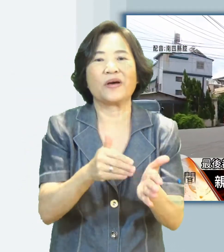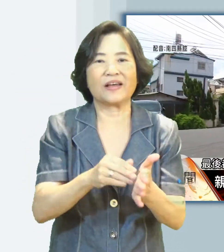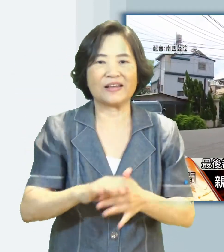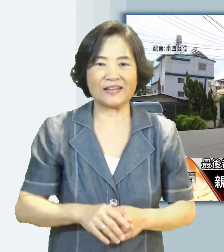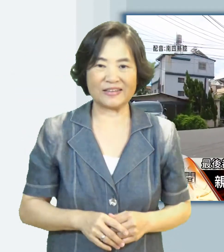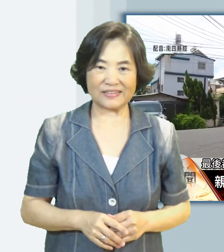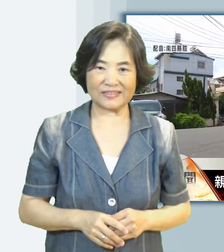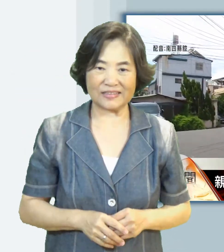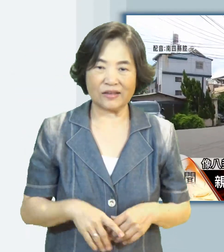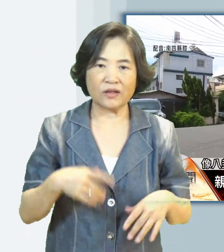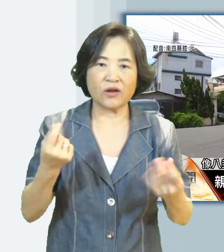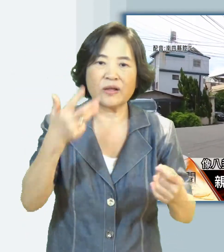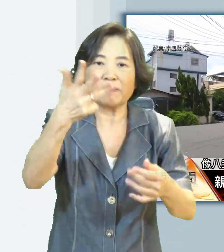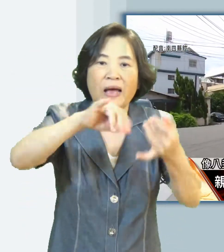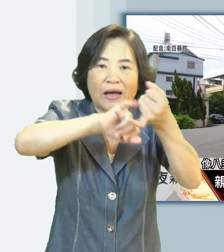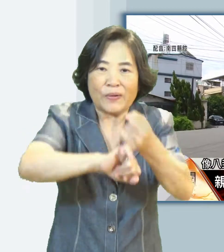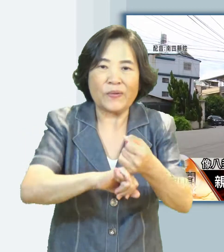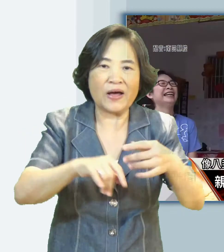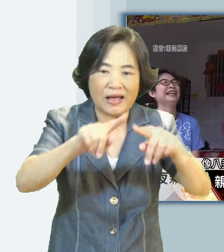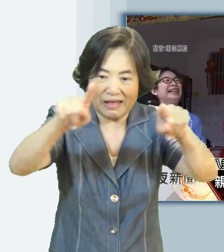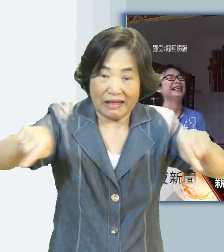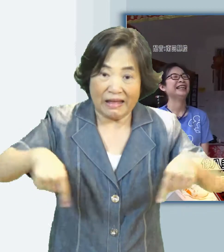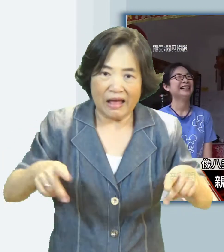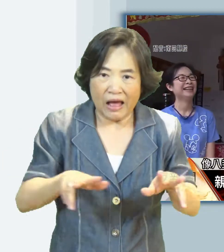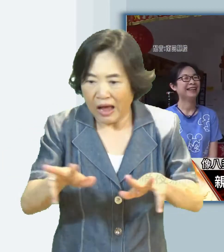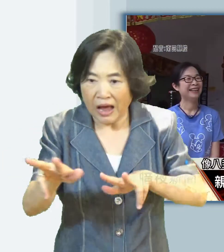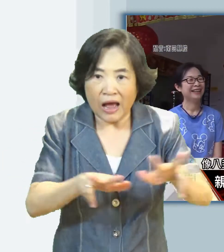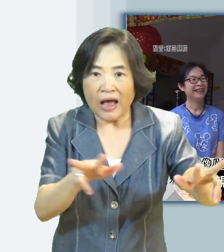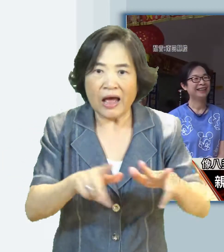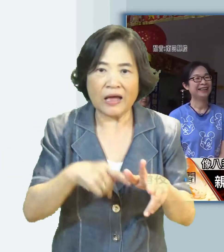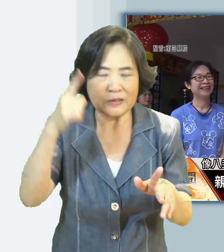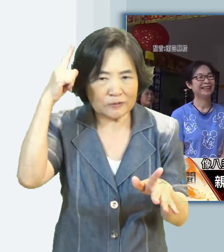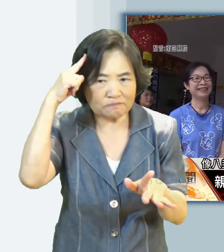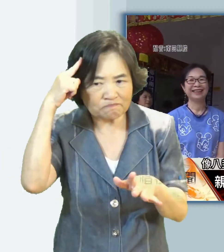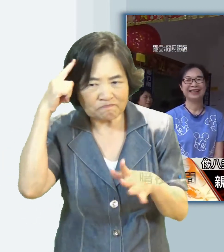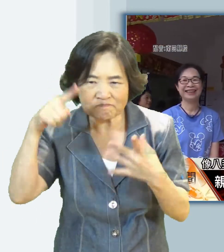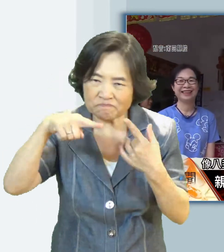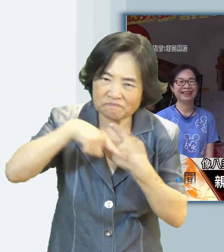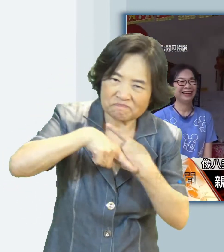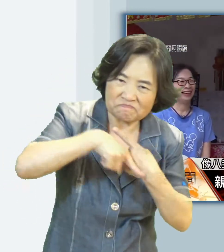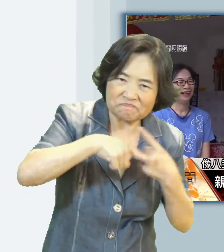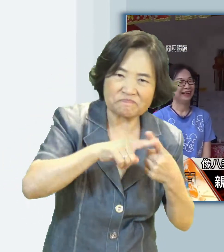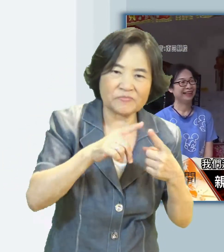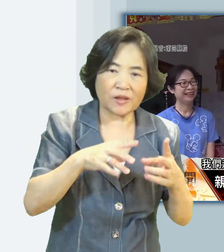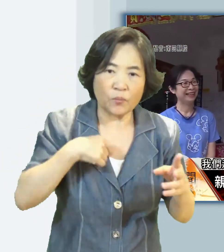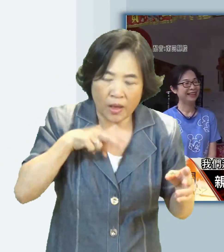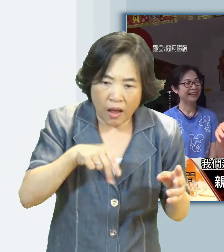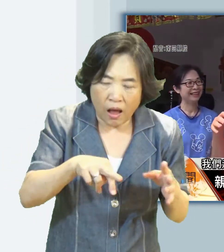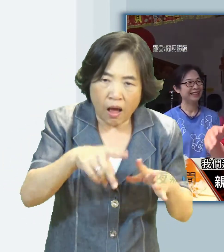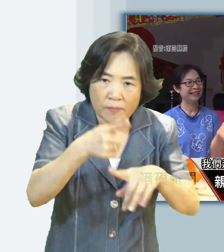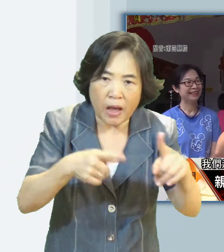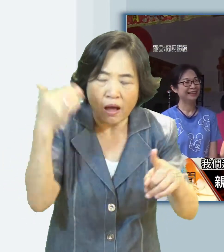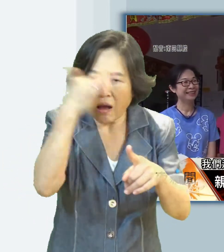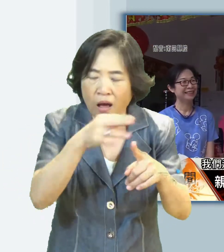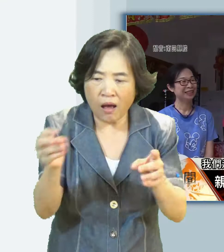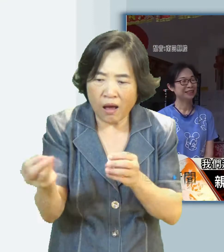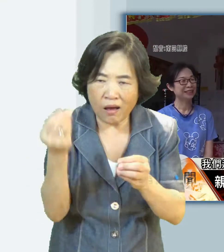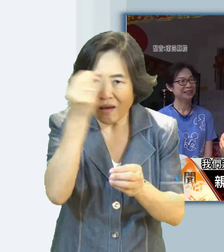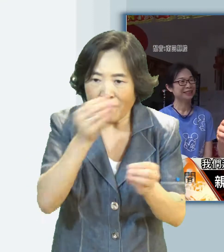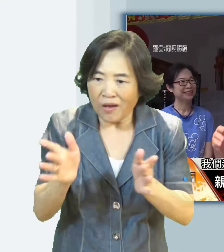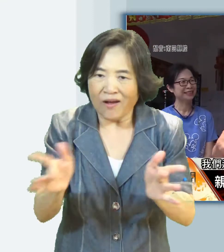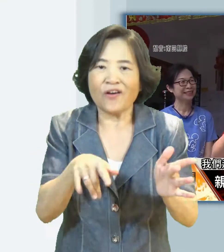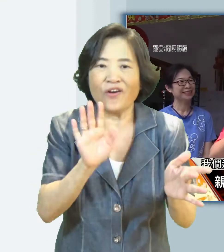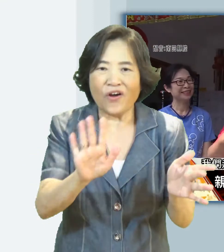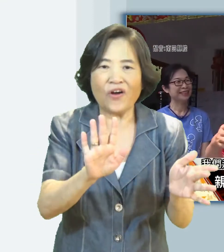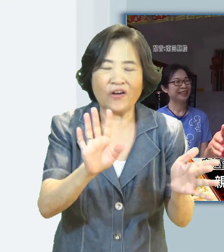完赛。 用胸八卦阵，哎，我是把用是把头弄，哎，哎，我的行到一半时有